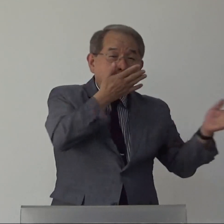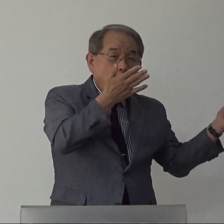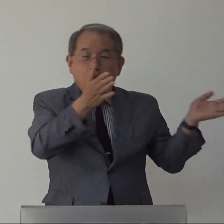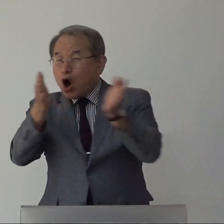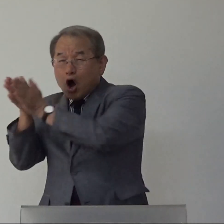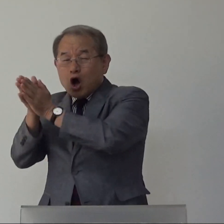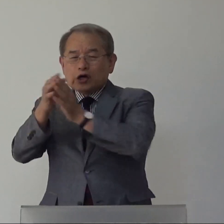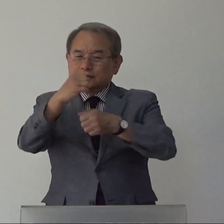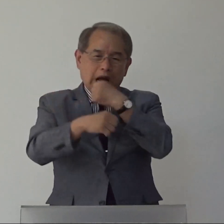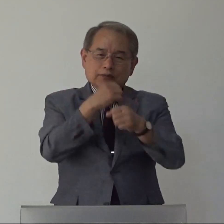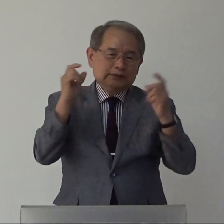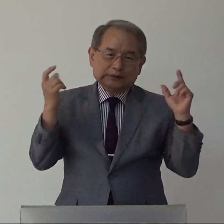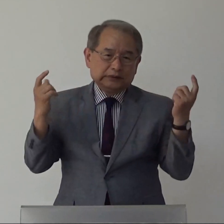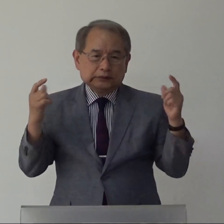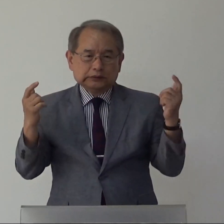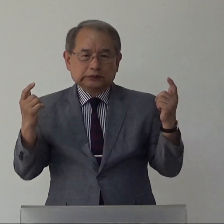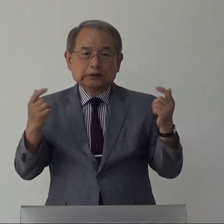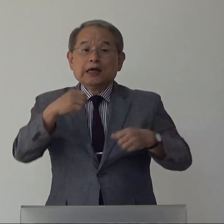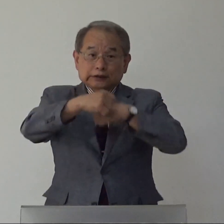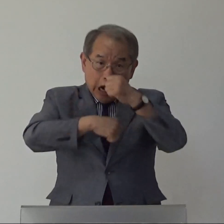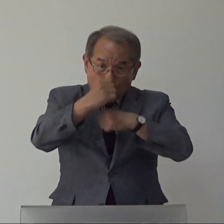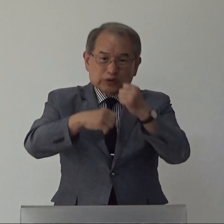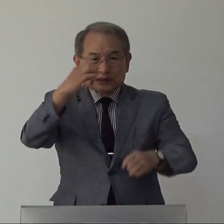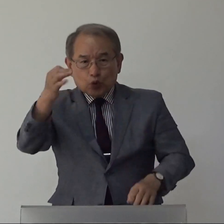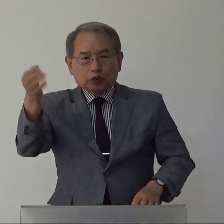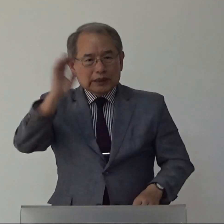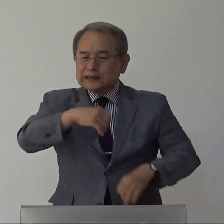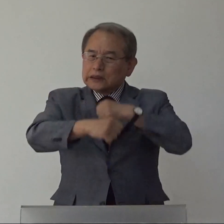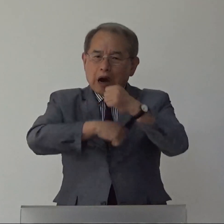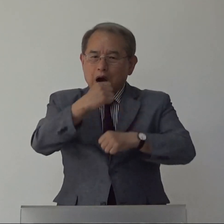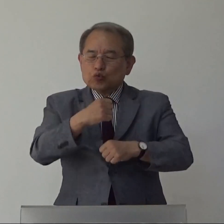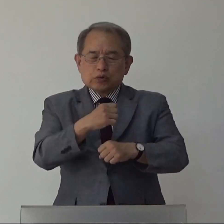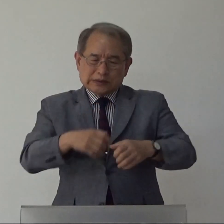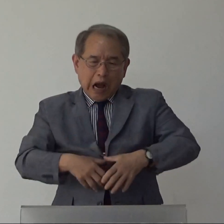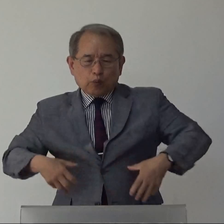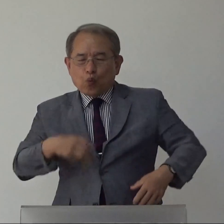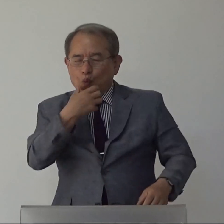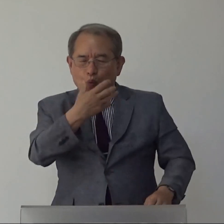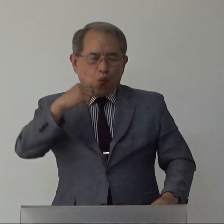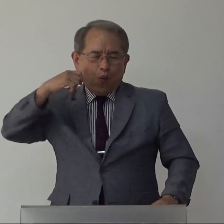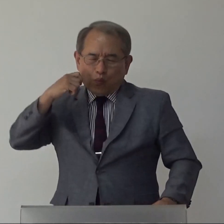다 양보할 수 있는데, 여러분의 의견을 다 존중할 수 있는데